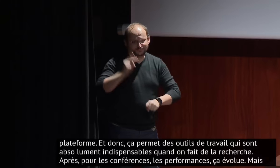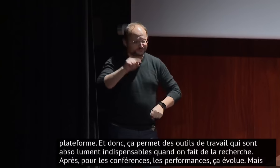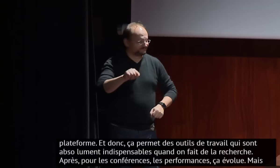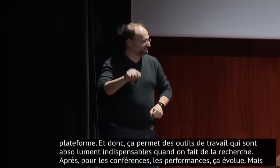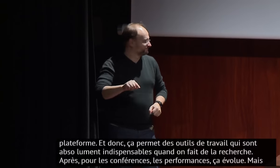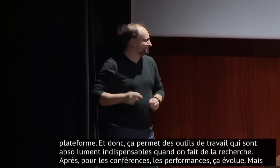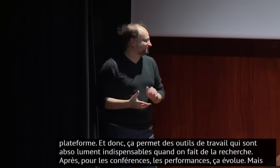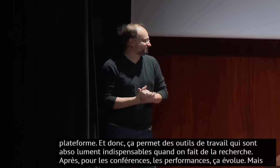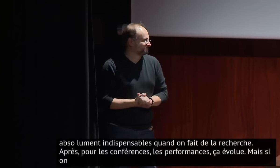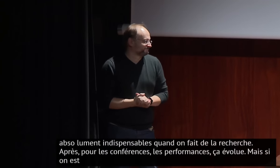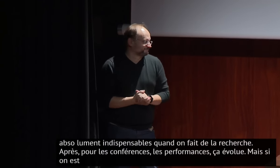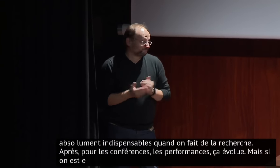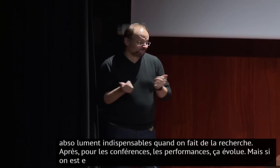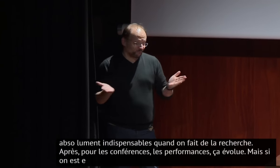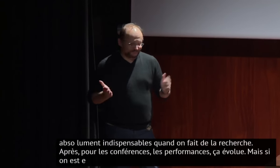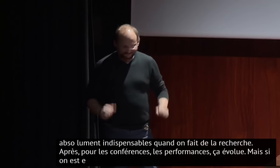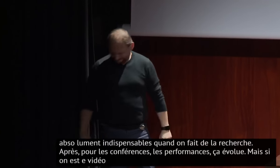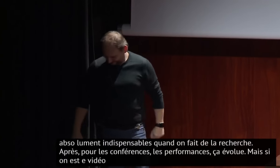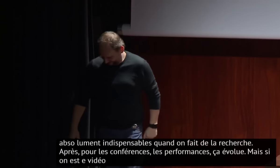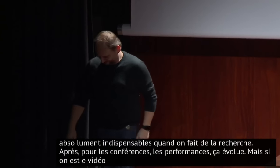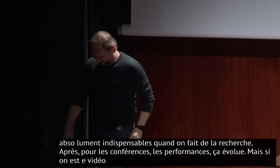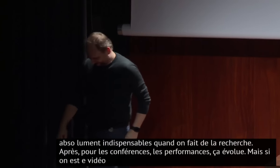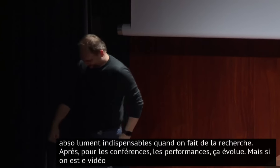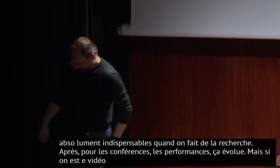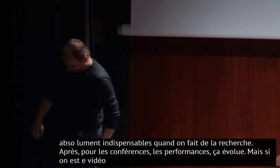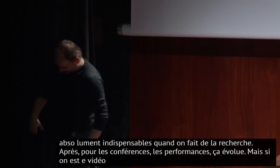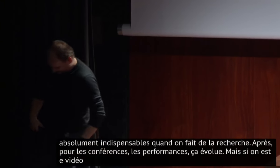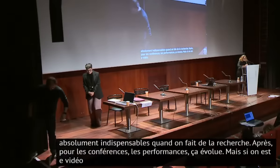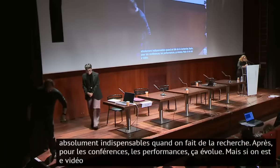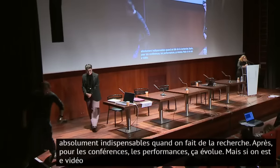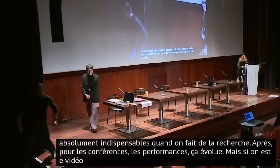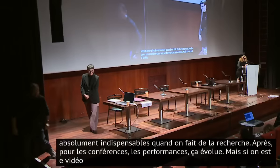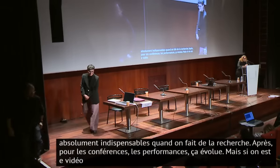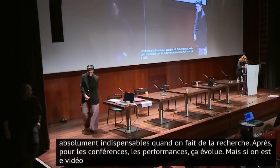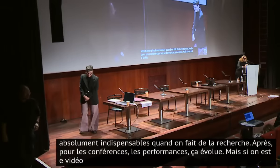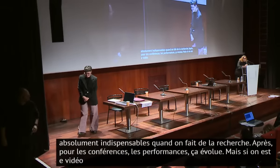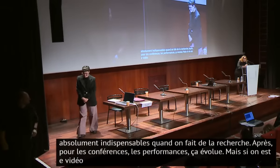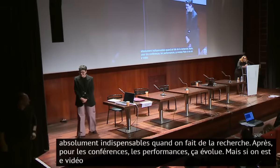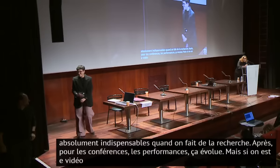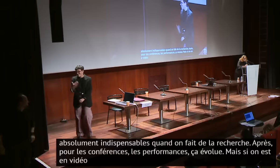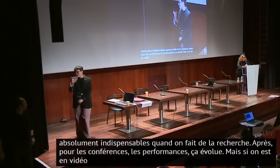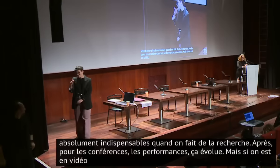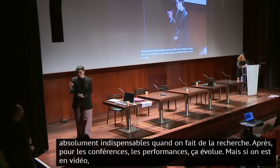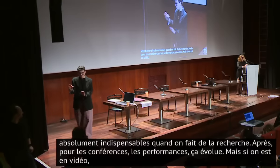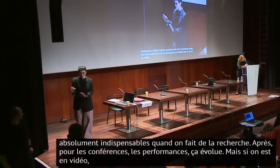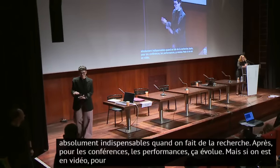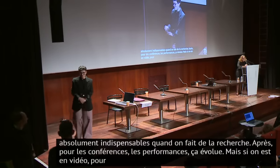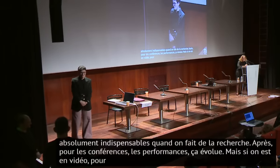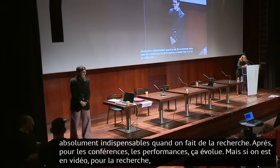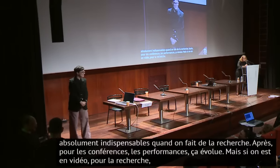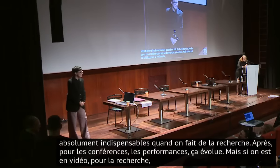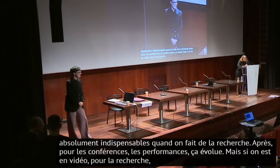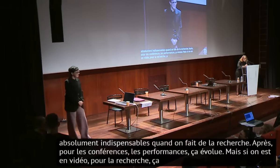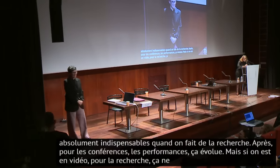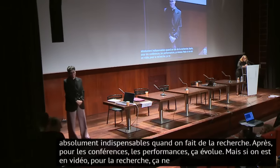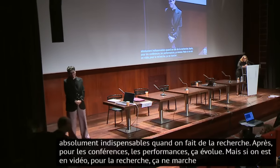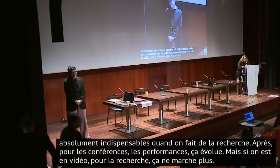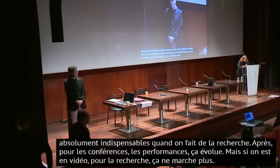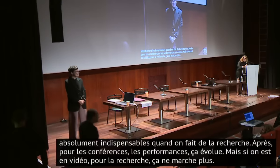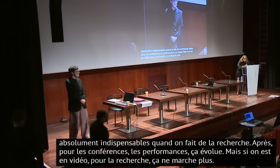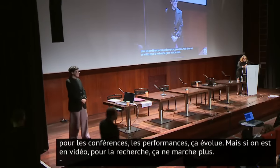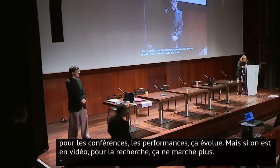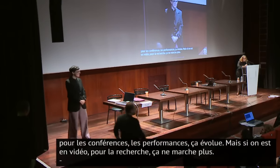on est en vidéo, là pour la recherche, ça marche plus, quoi. Grand merci pour ces